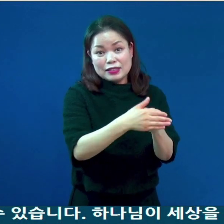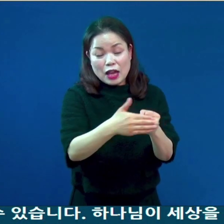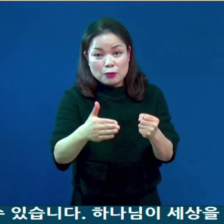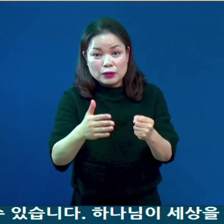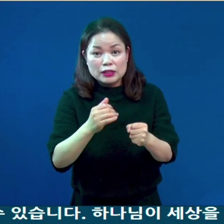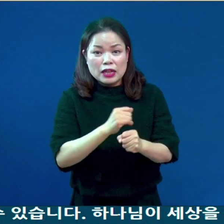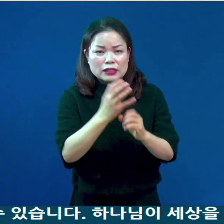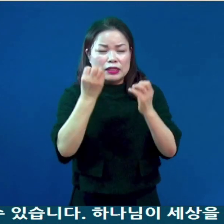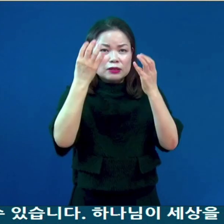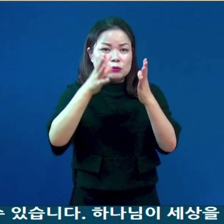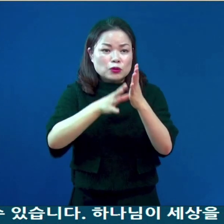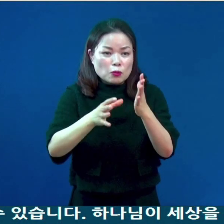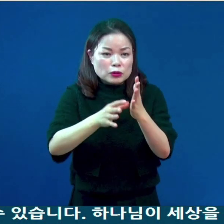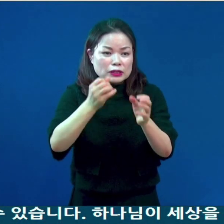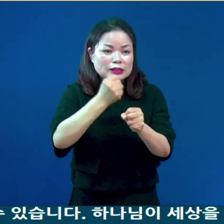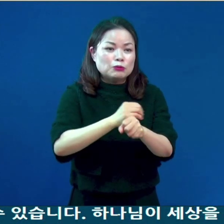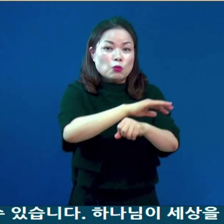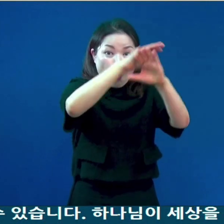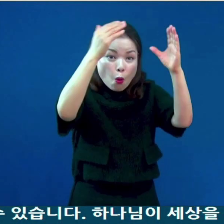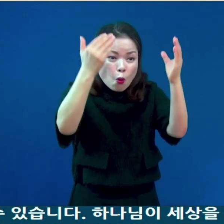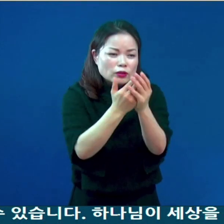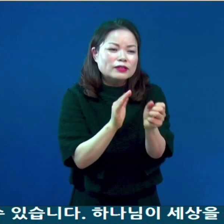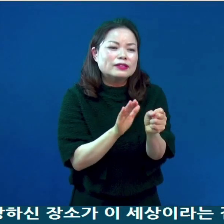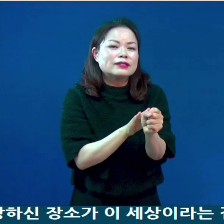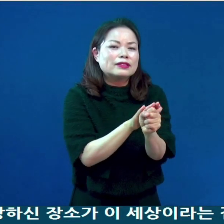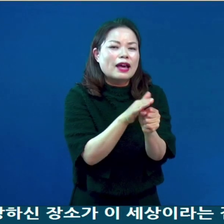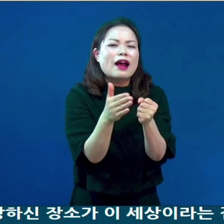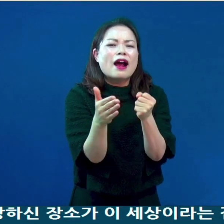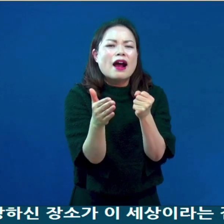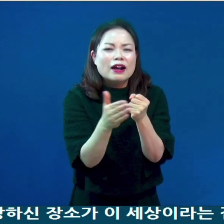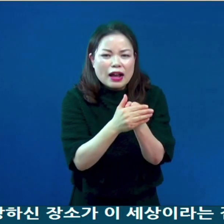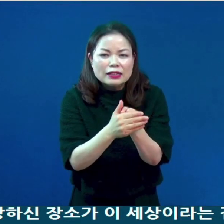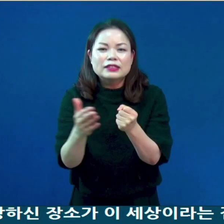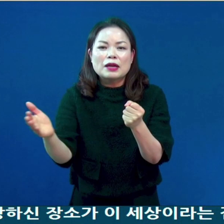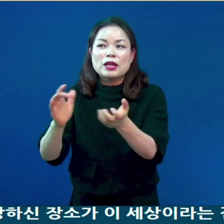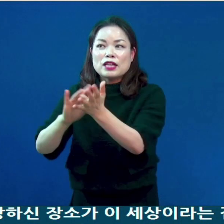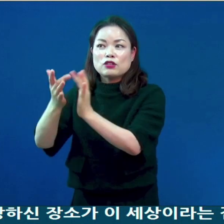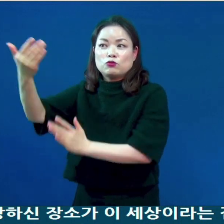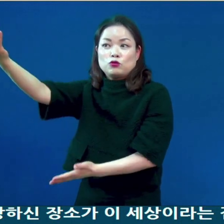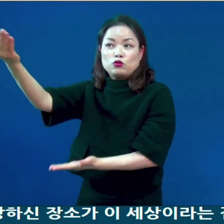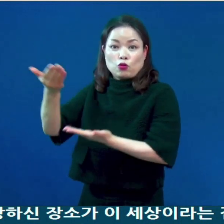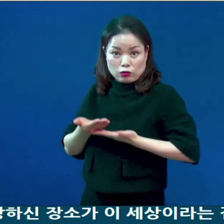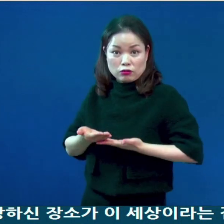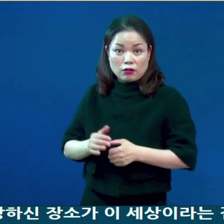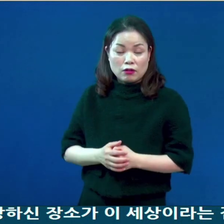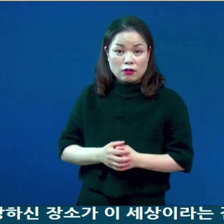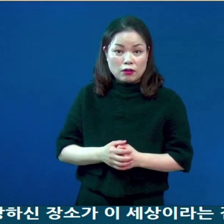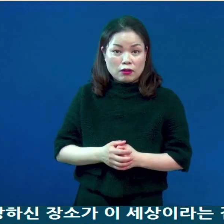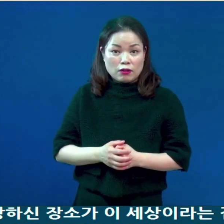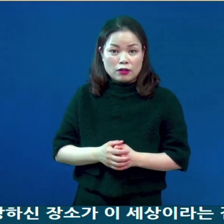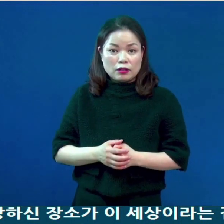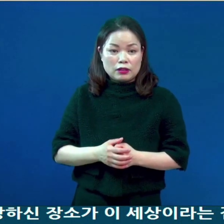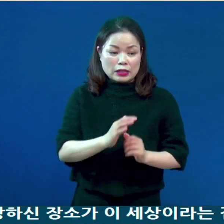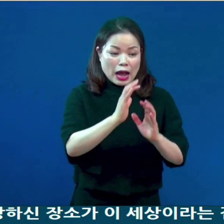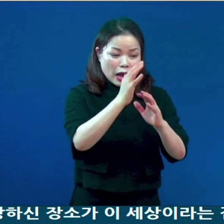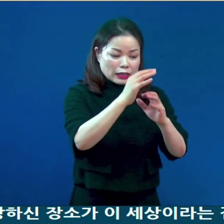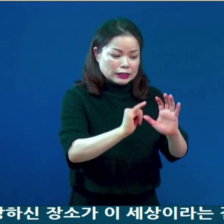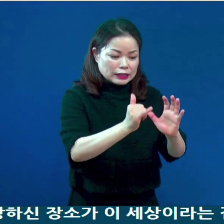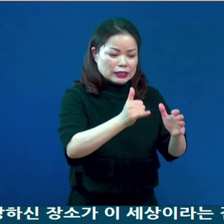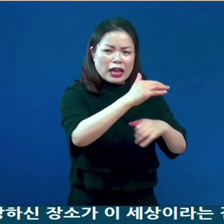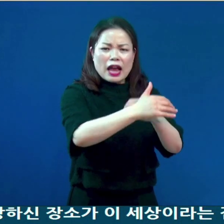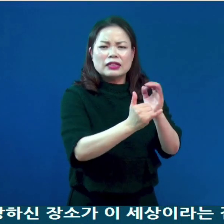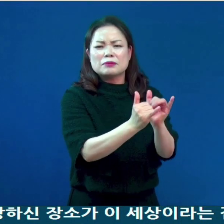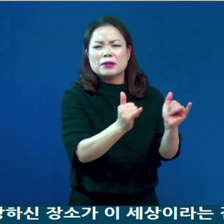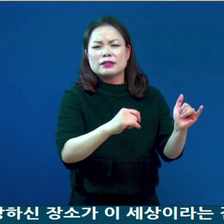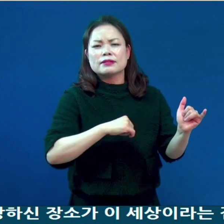피조 세계를 다 사랑해서 예수 그리스도를 주셨다는 거죠. 그 땅에 하나님의 사람들이